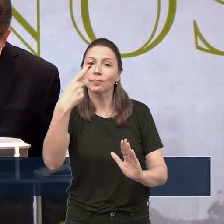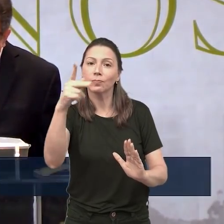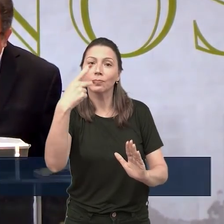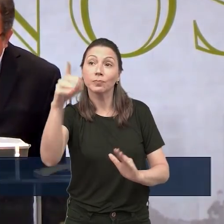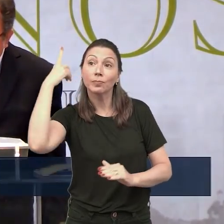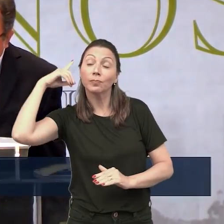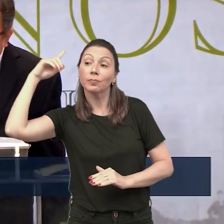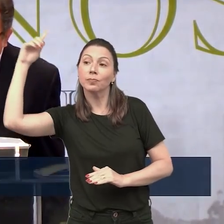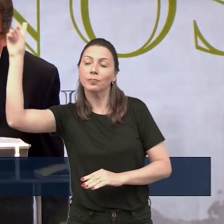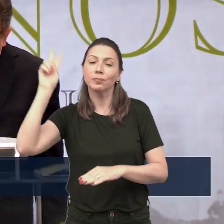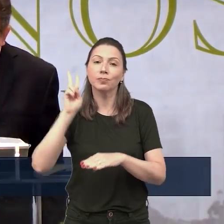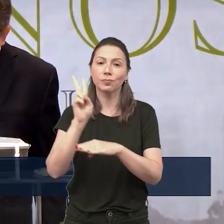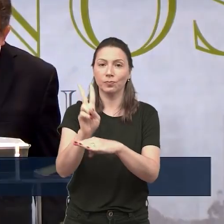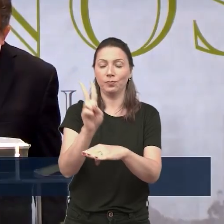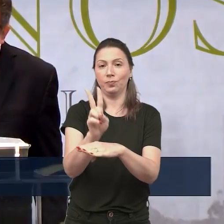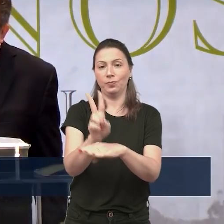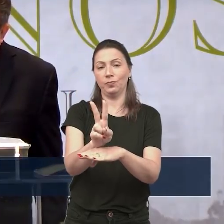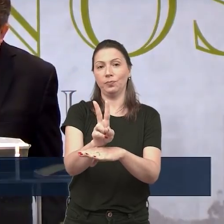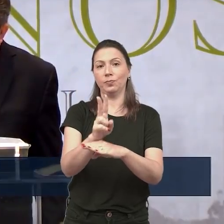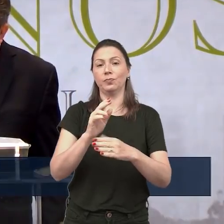tuas veredas.